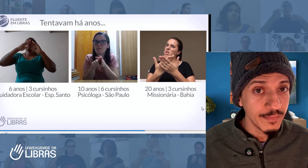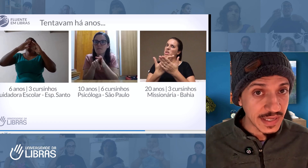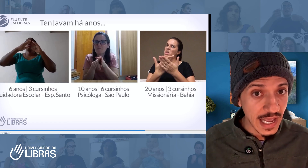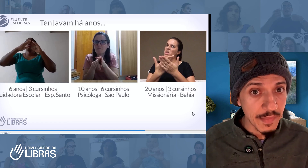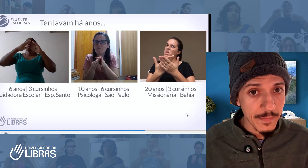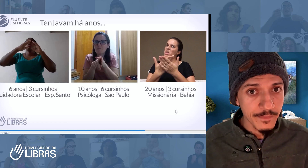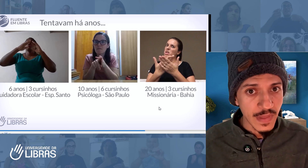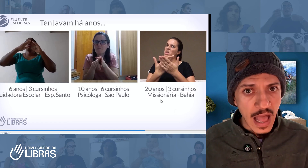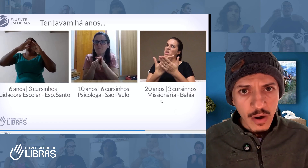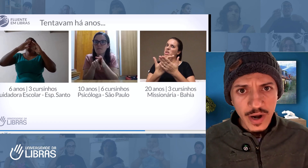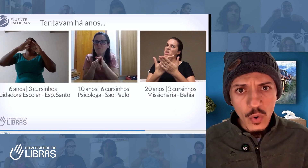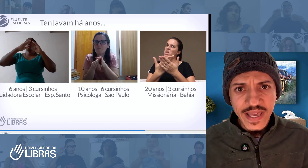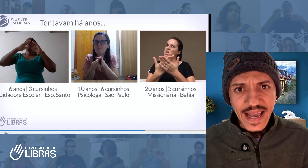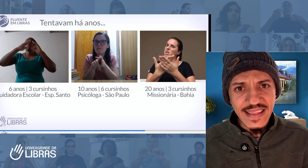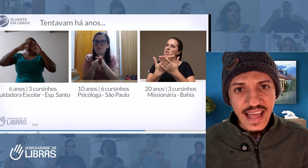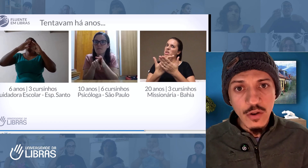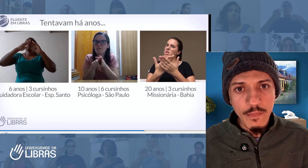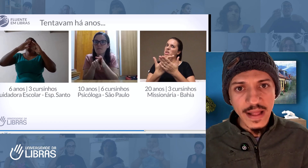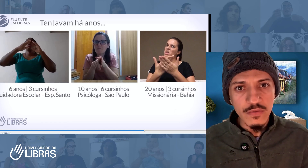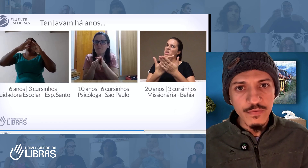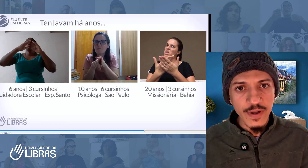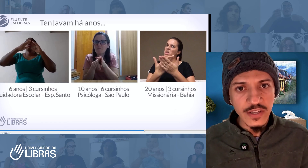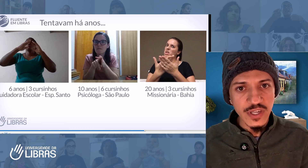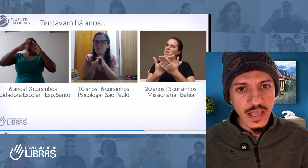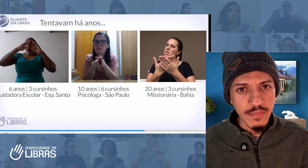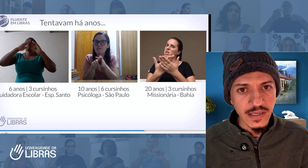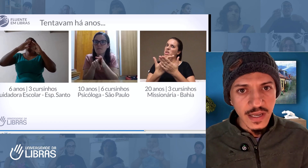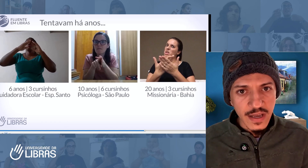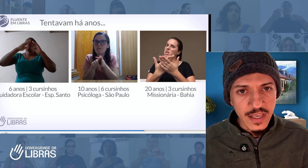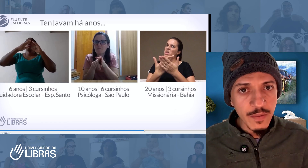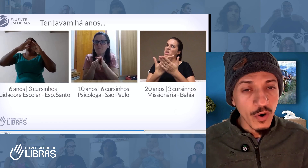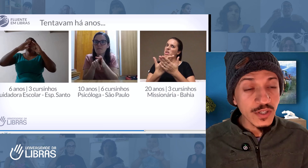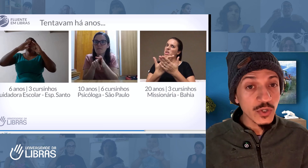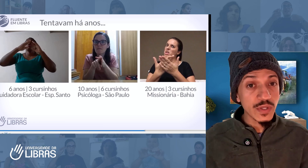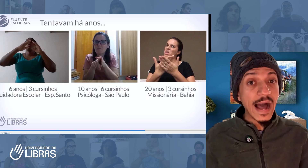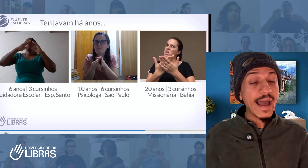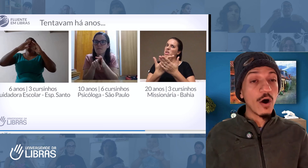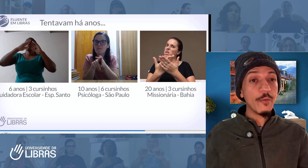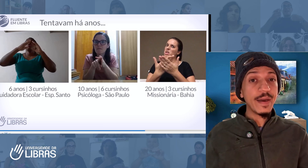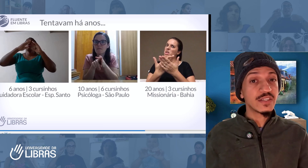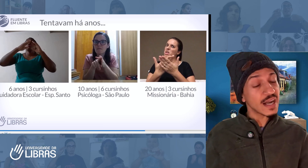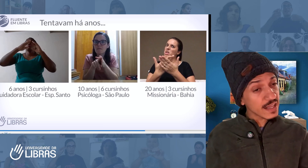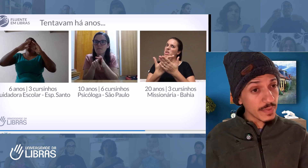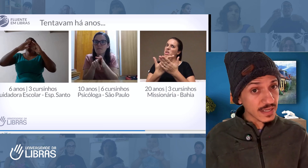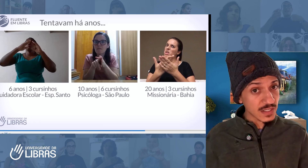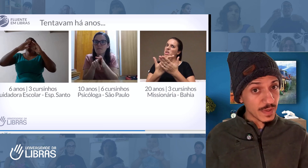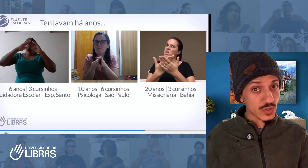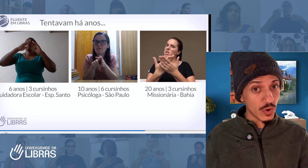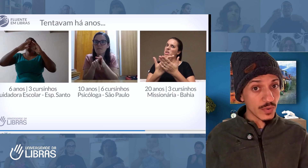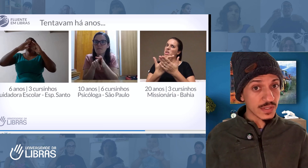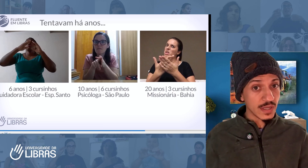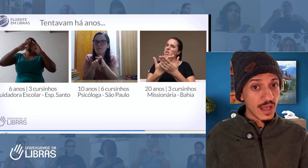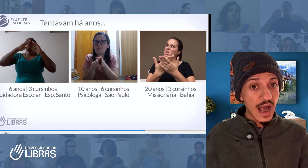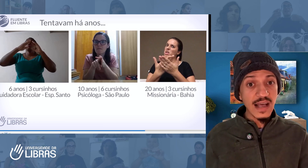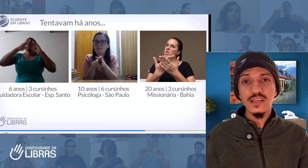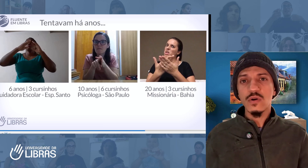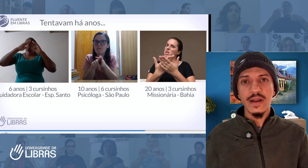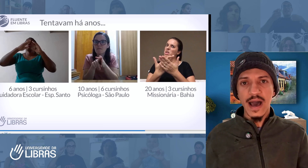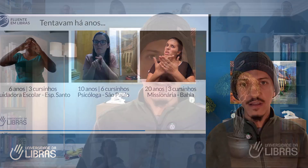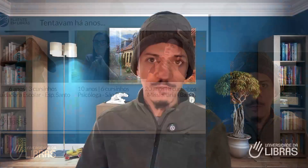Percebe? Agora, o que tem no método Fluente em Libras que pode ajudar realmente cada uma dessas pessoas a se tornarem fluentes